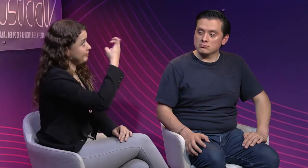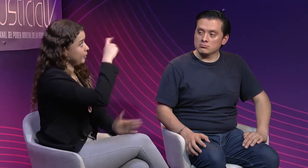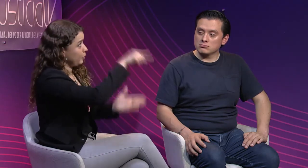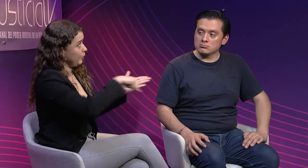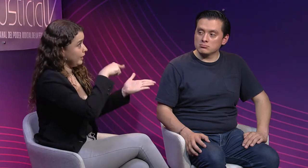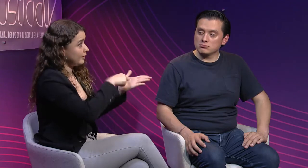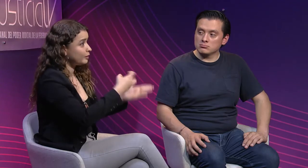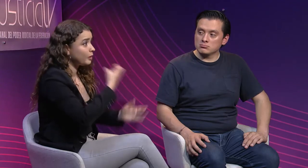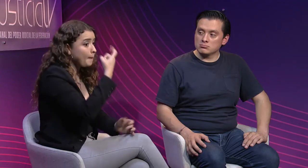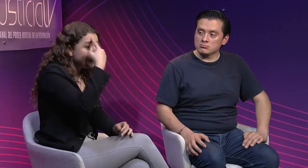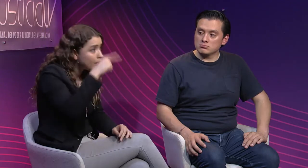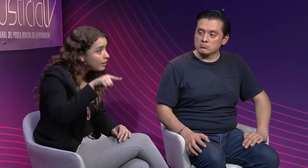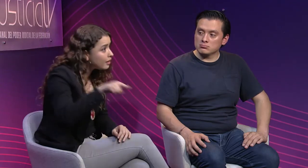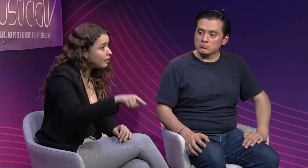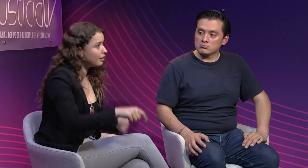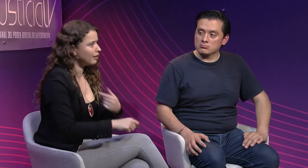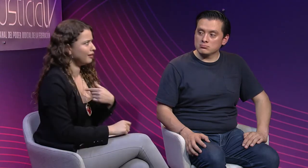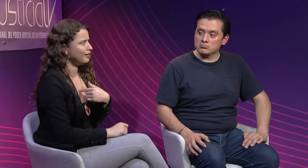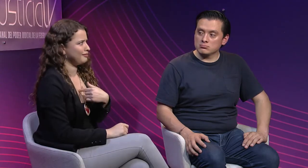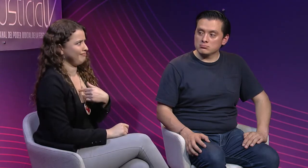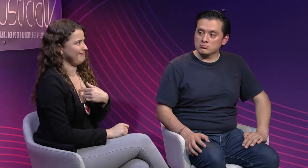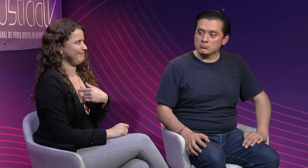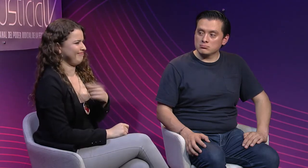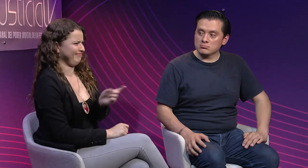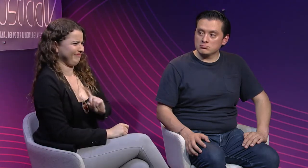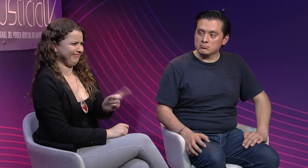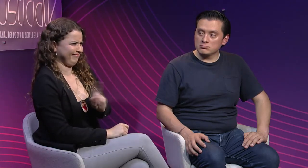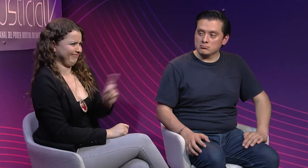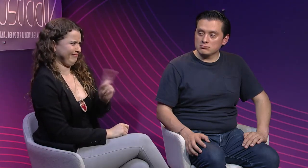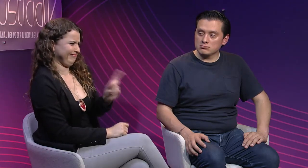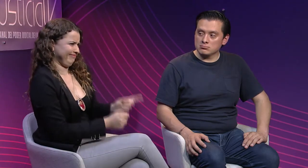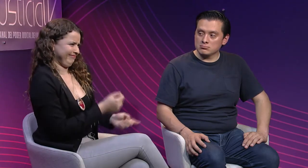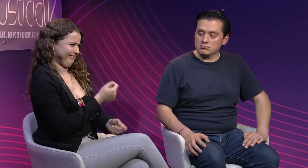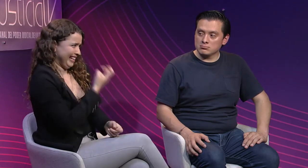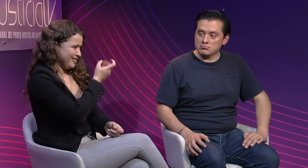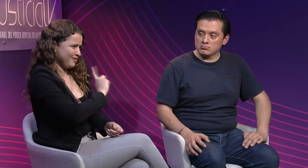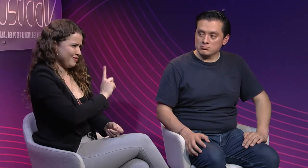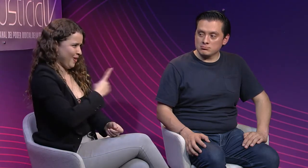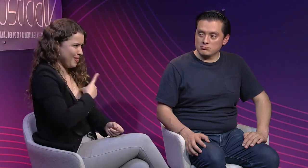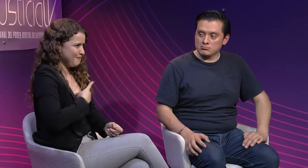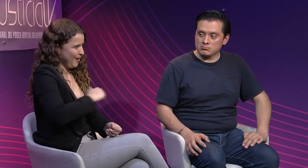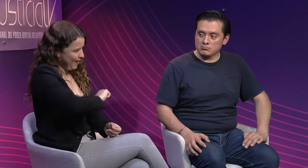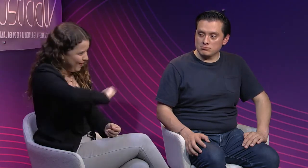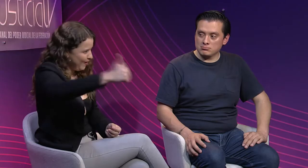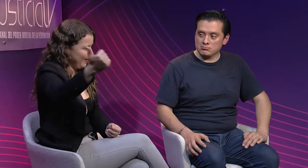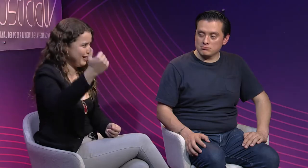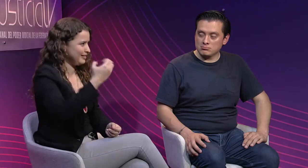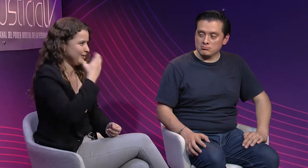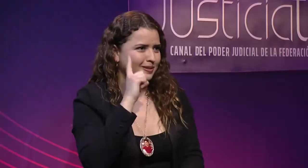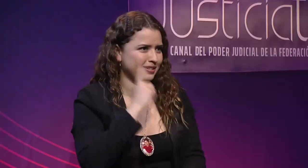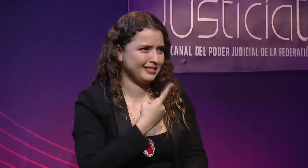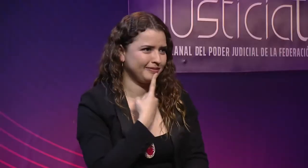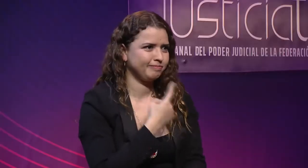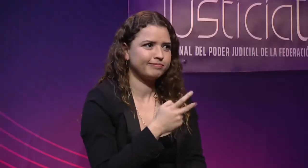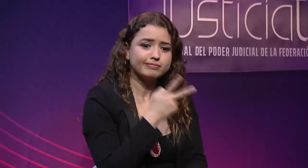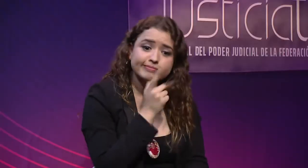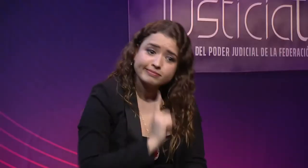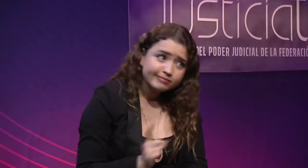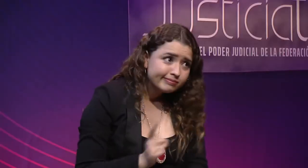dijeron, mira, este lugar es para ti. Y yo dije, no, esto no. Yo prefiero otra escuela donde haya